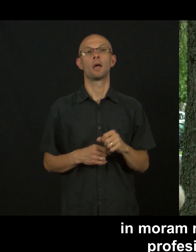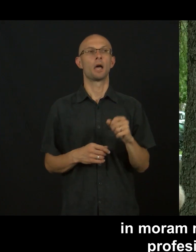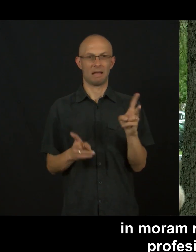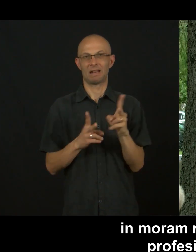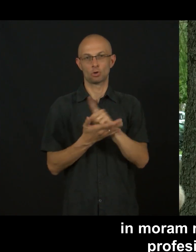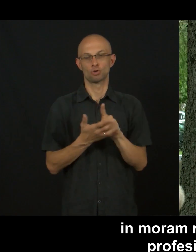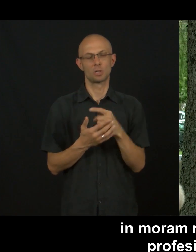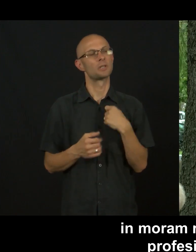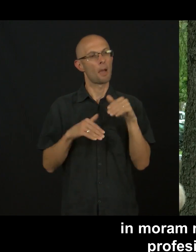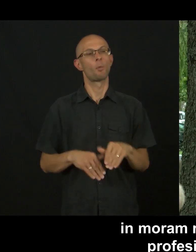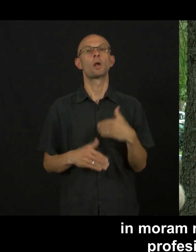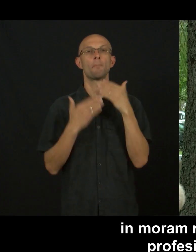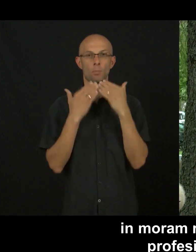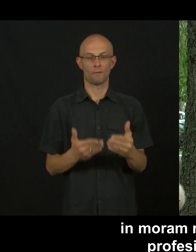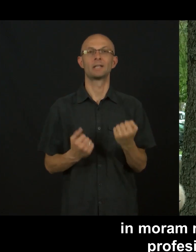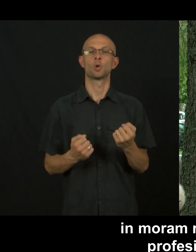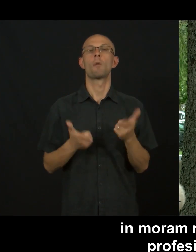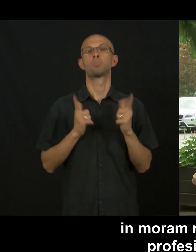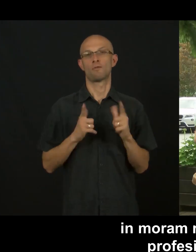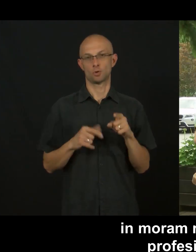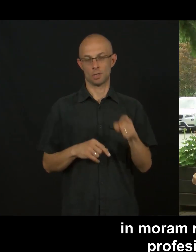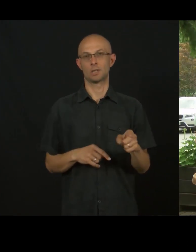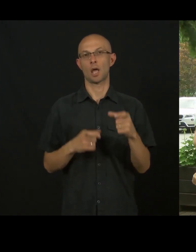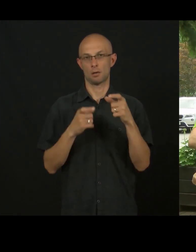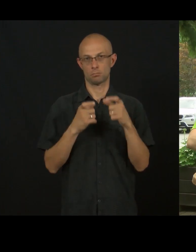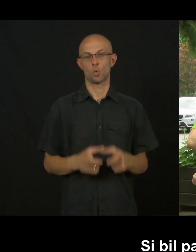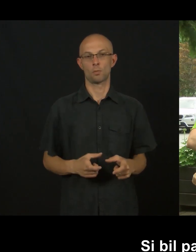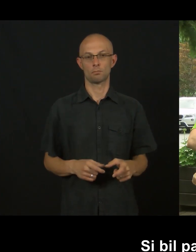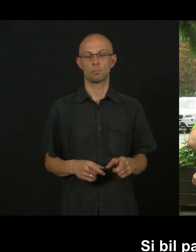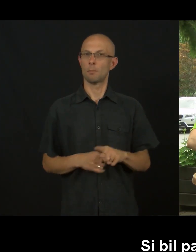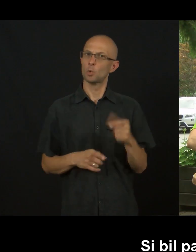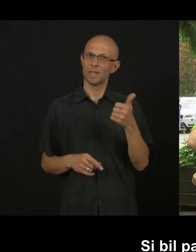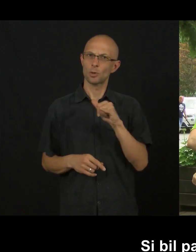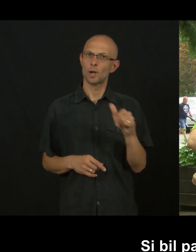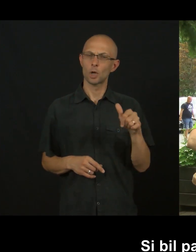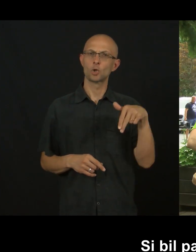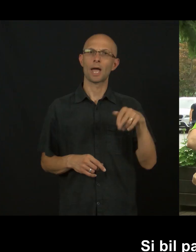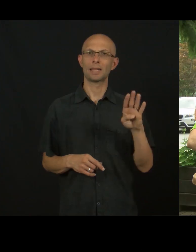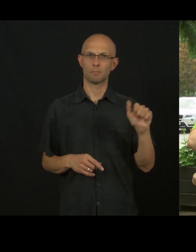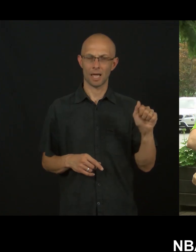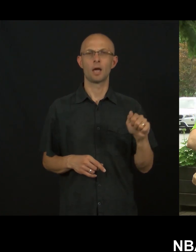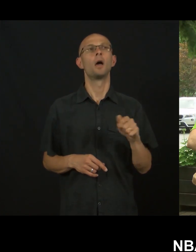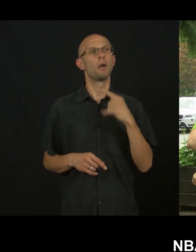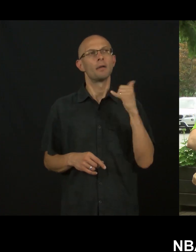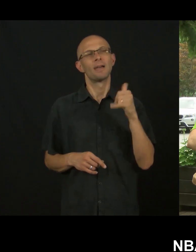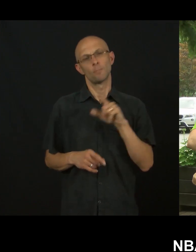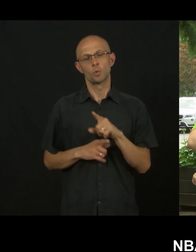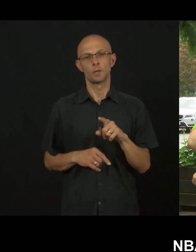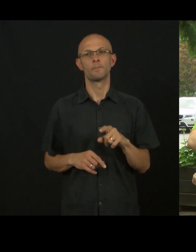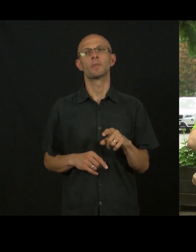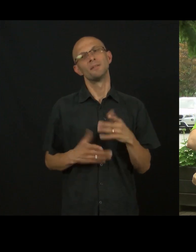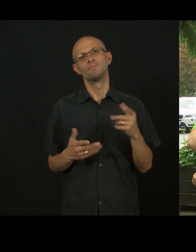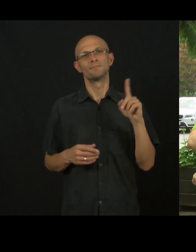in moram res pohvaliti izredno profesionalnost tega kluba. Vi pa tudi eno leto v NBA, ne? Ja, NBA je pa